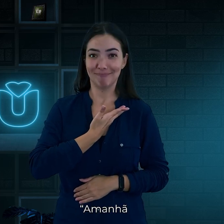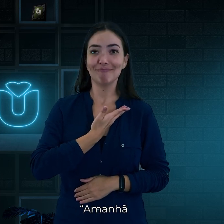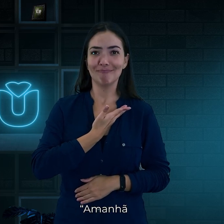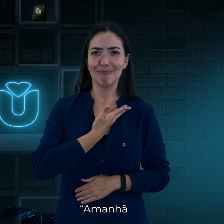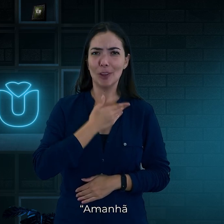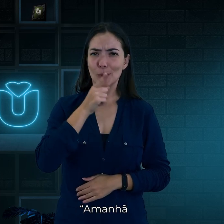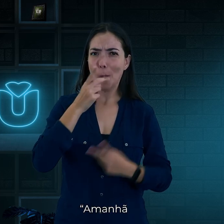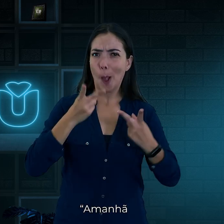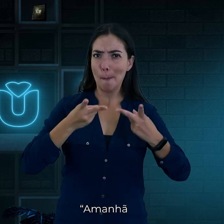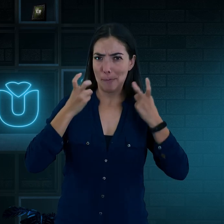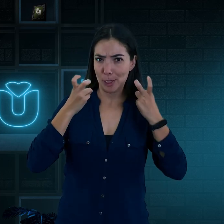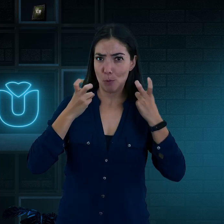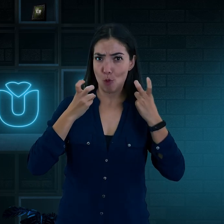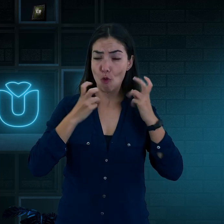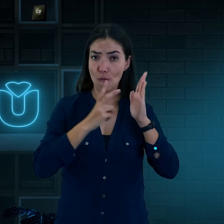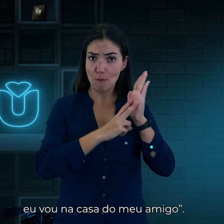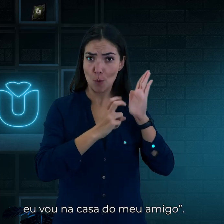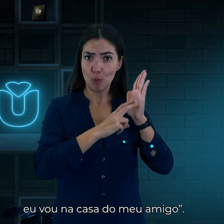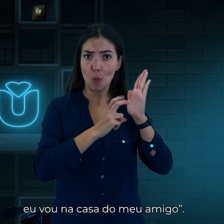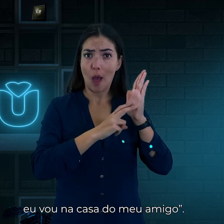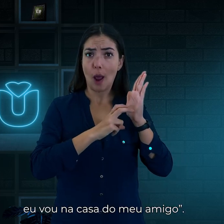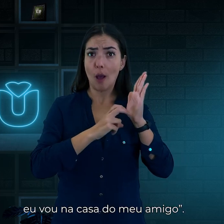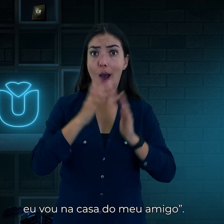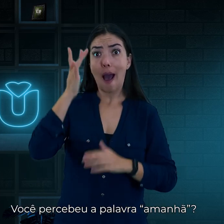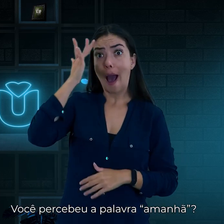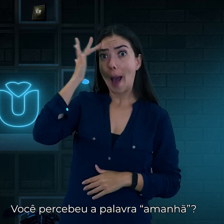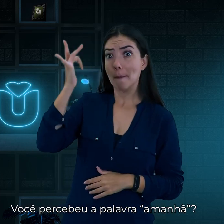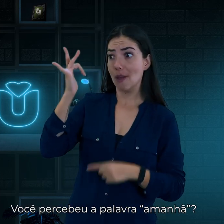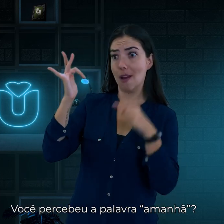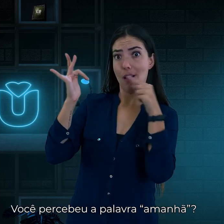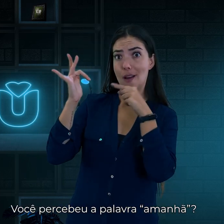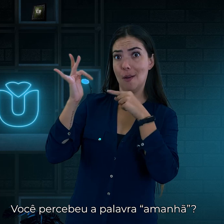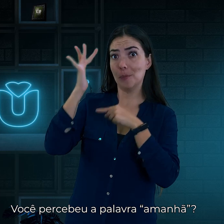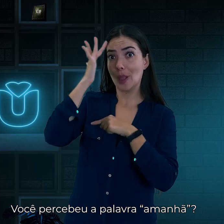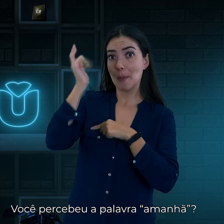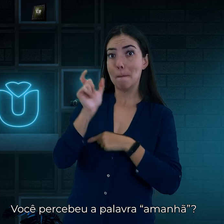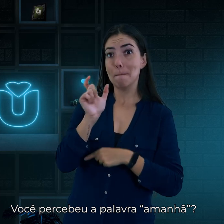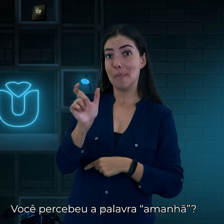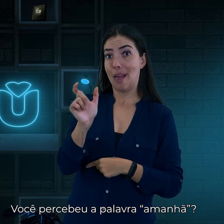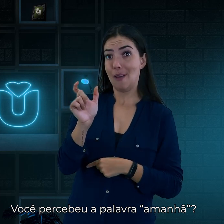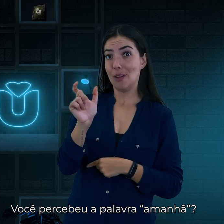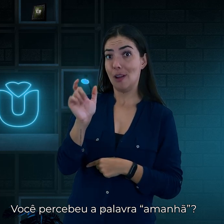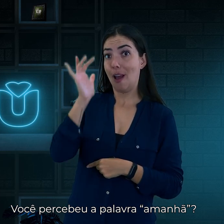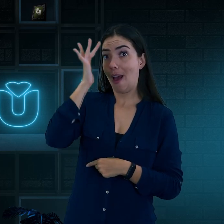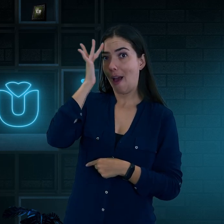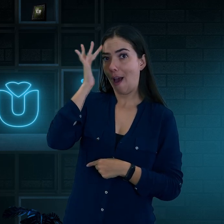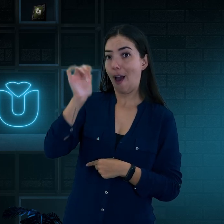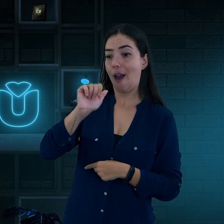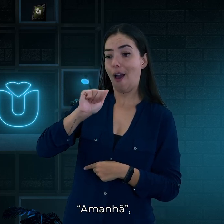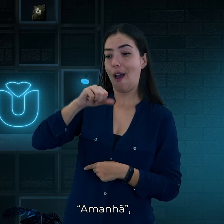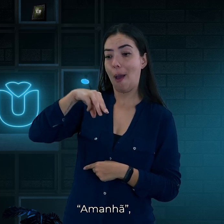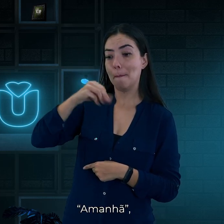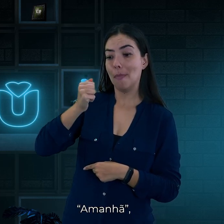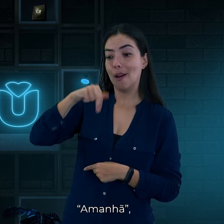Amanhã. Eu vou na casa do meu amigo, você percebeu a palavra amanhã? Amanhã, amanhã,